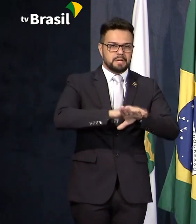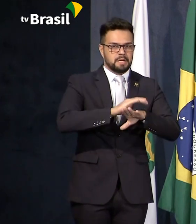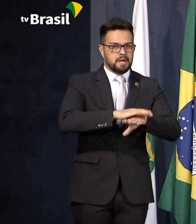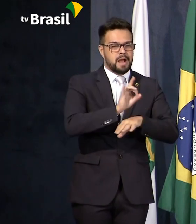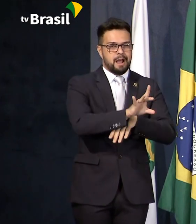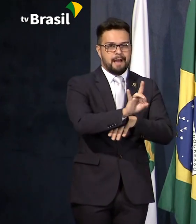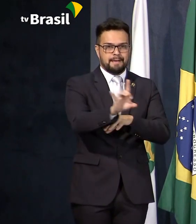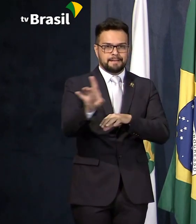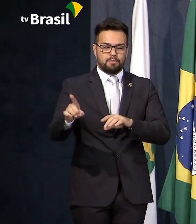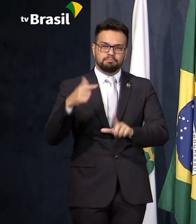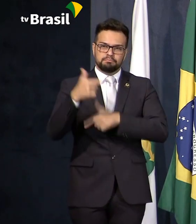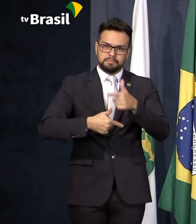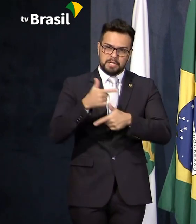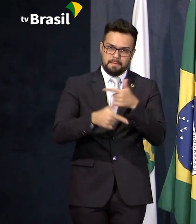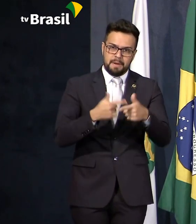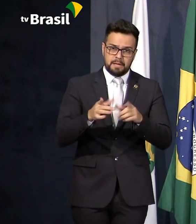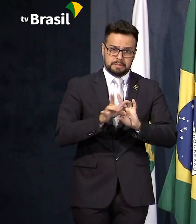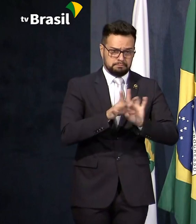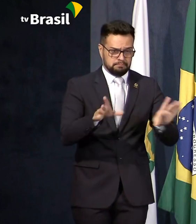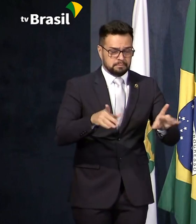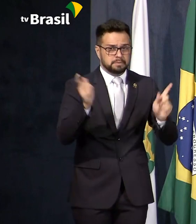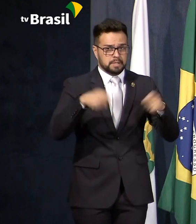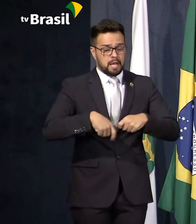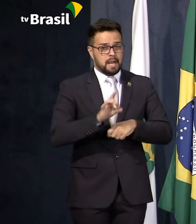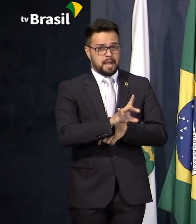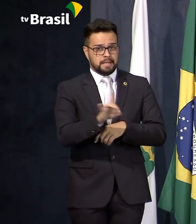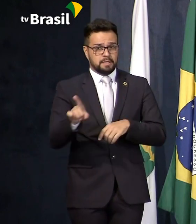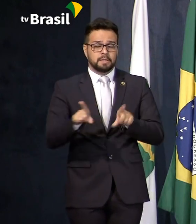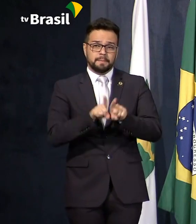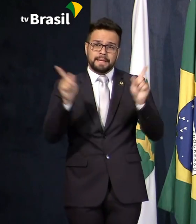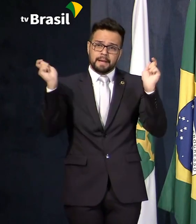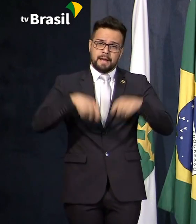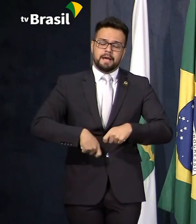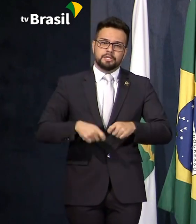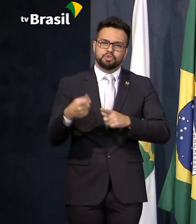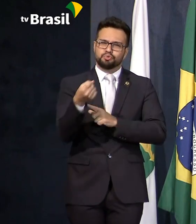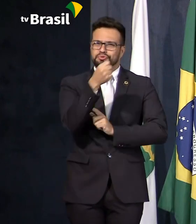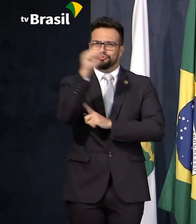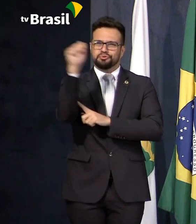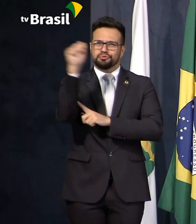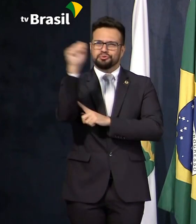para poder trabalhar é a garantia do sucesso no cumprimento da missão.